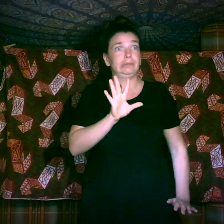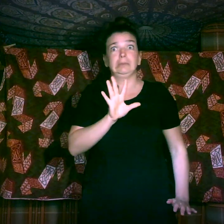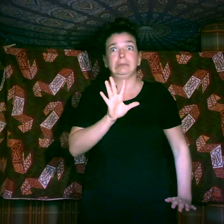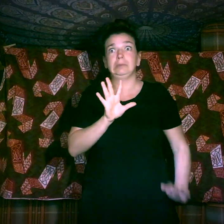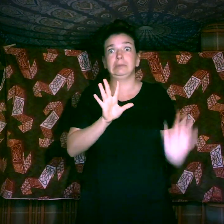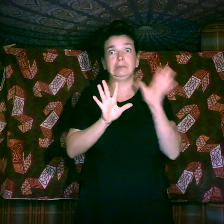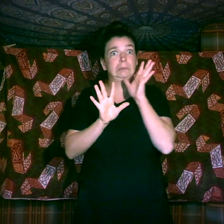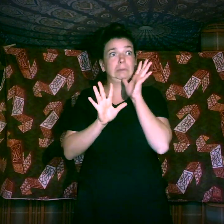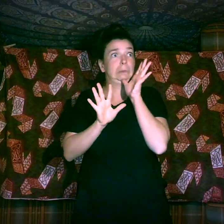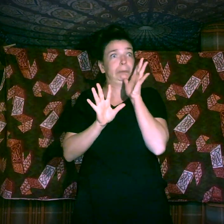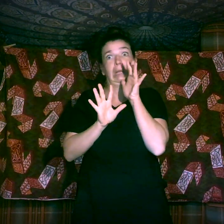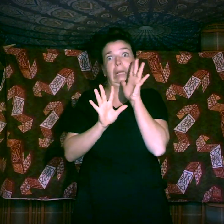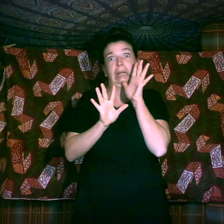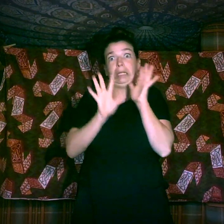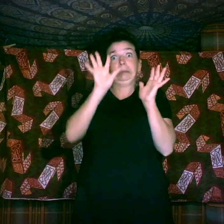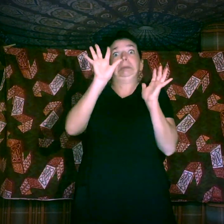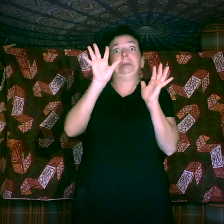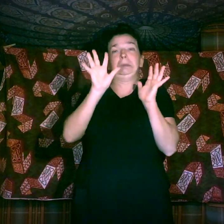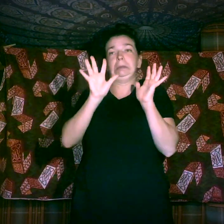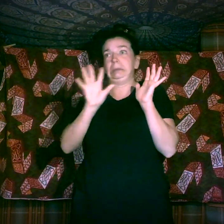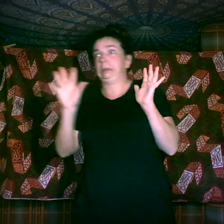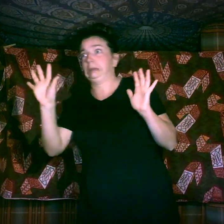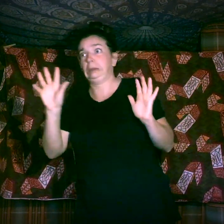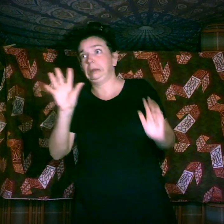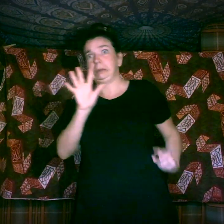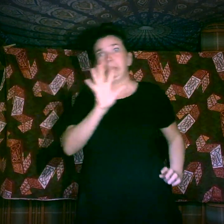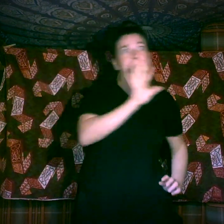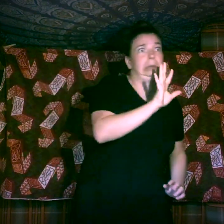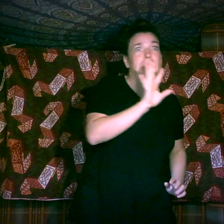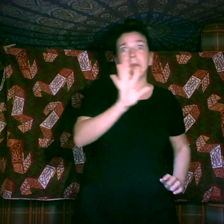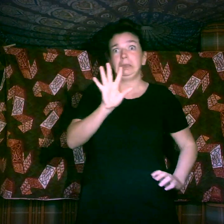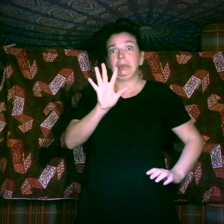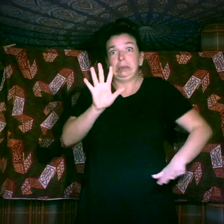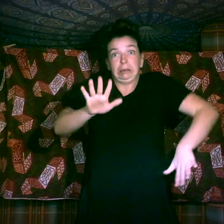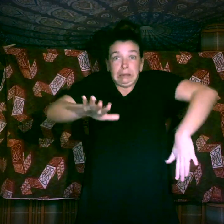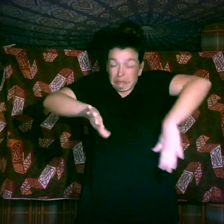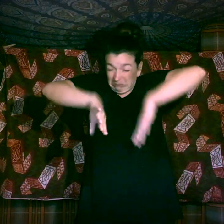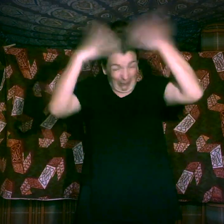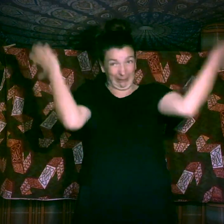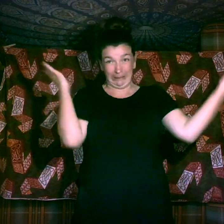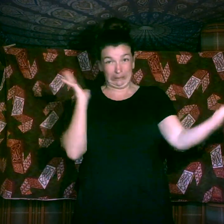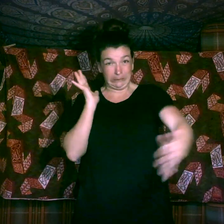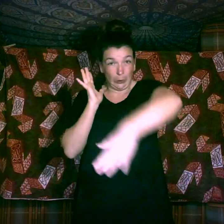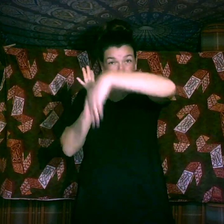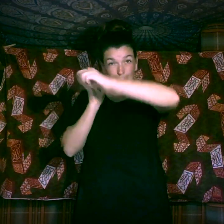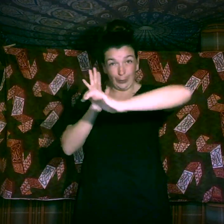On ne peut pas passer dessus, on ne peut pas passer dessous.